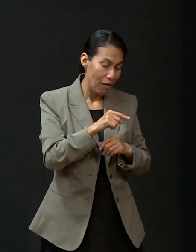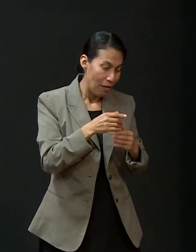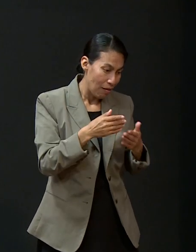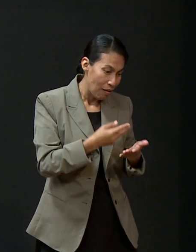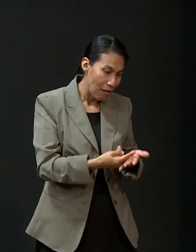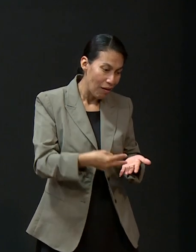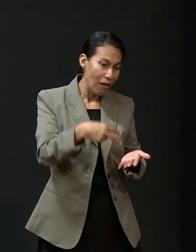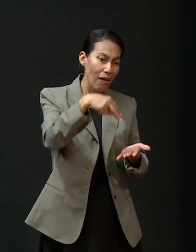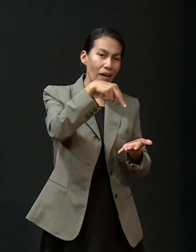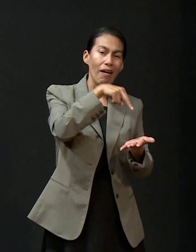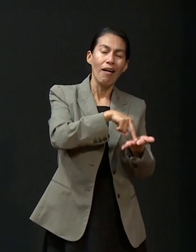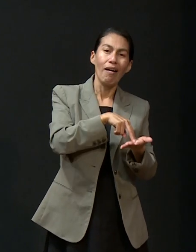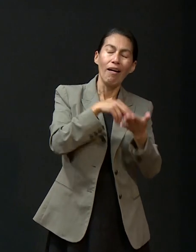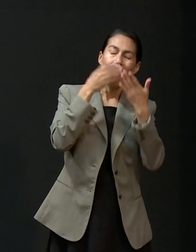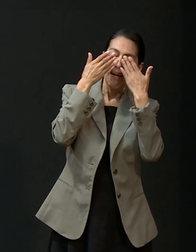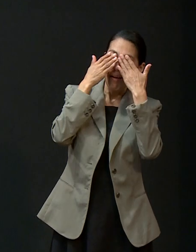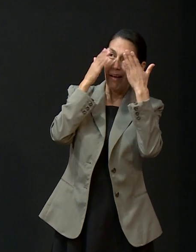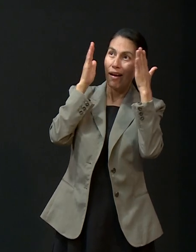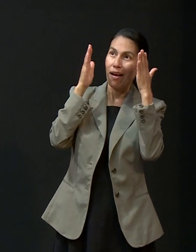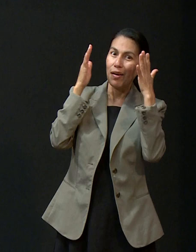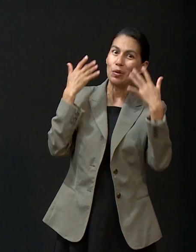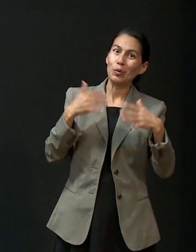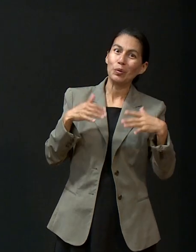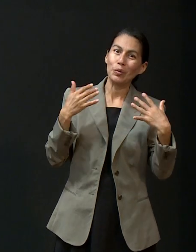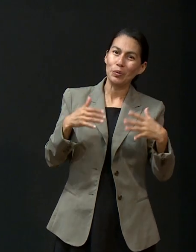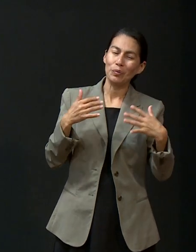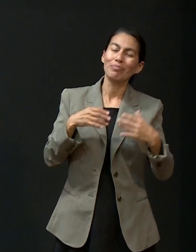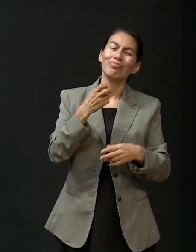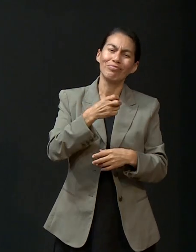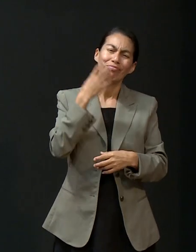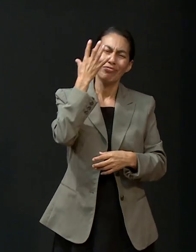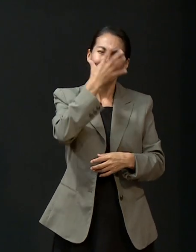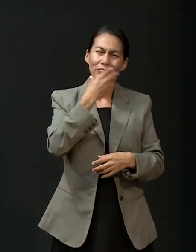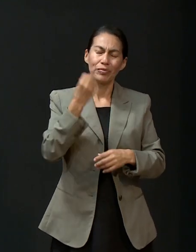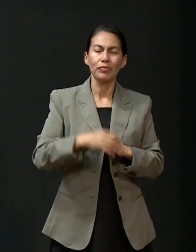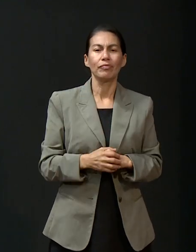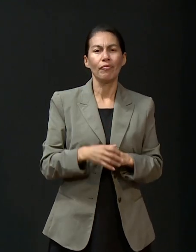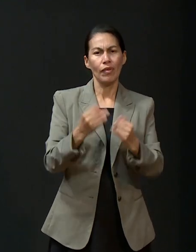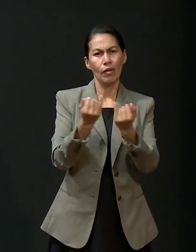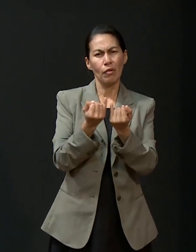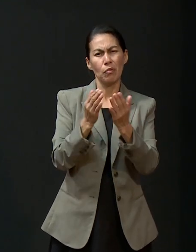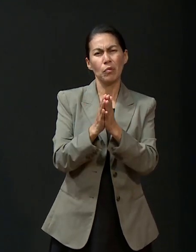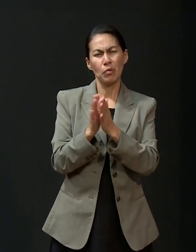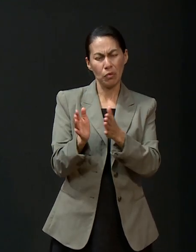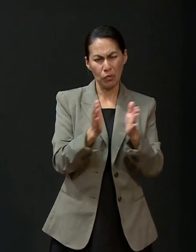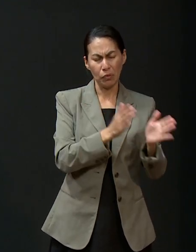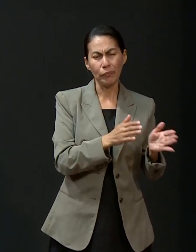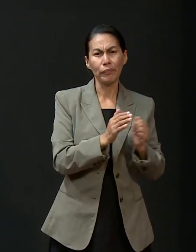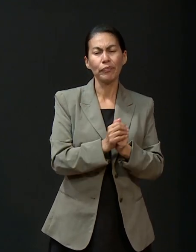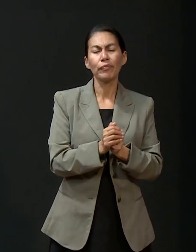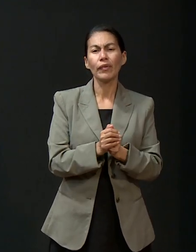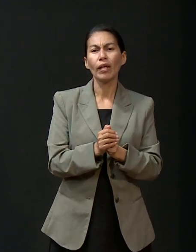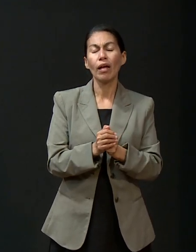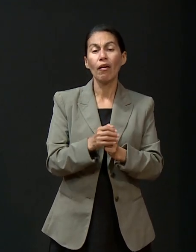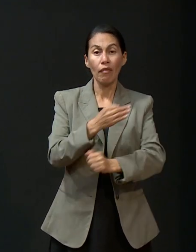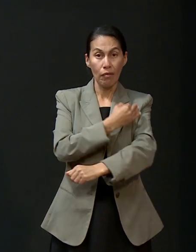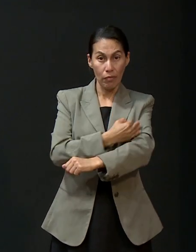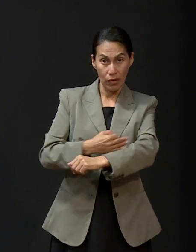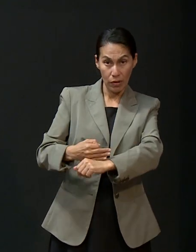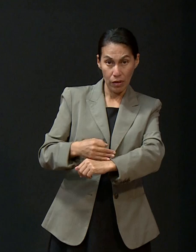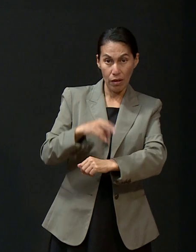De su abuelito También oremos Continuemos orando por la familia Villarreal Escobar